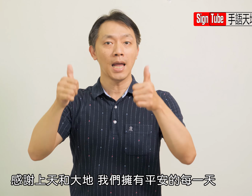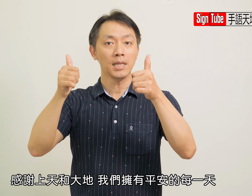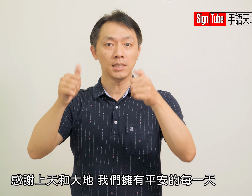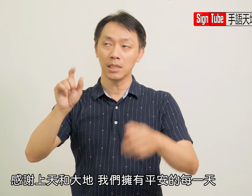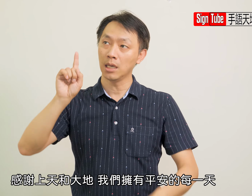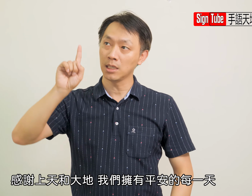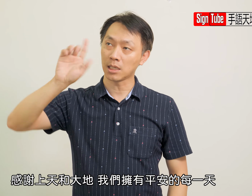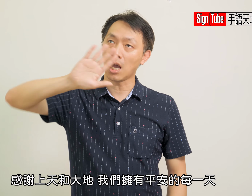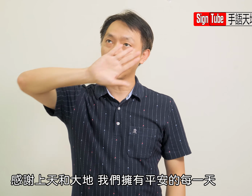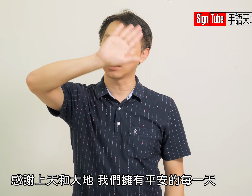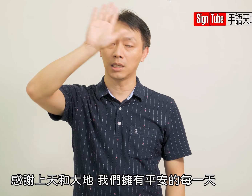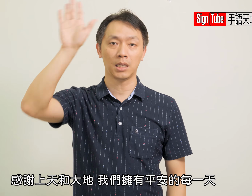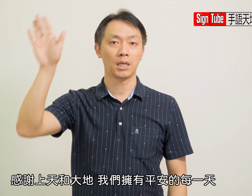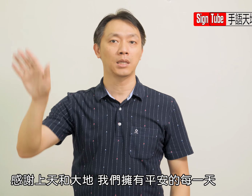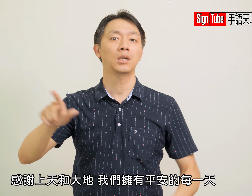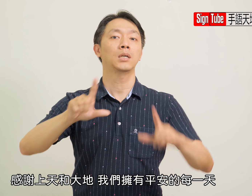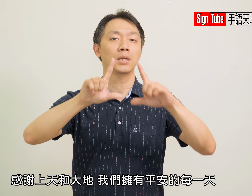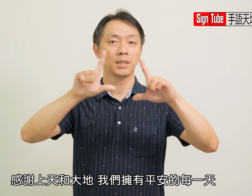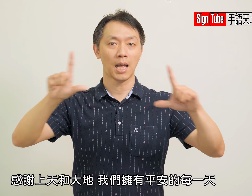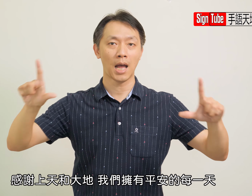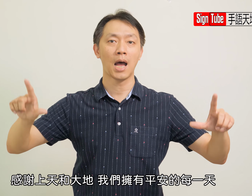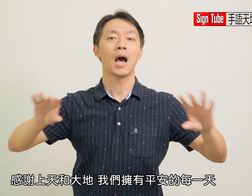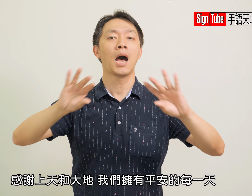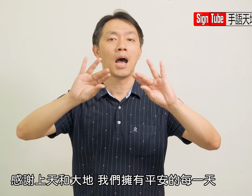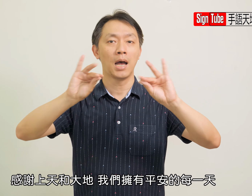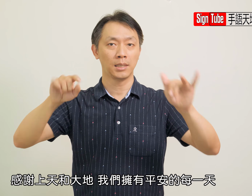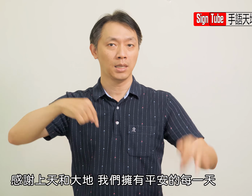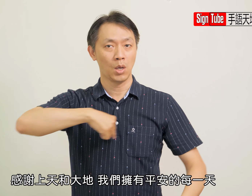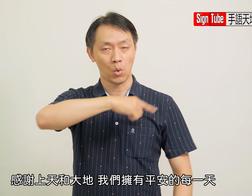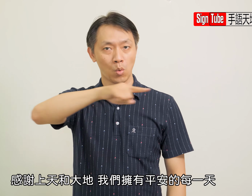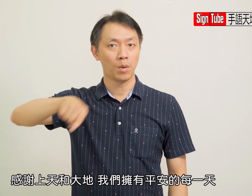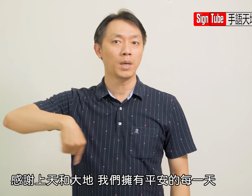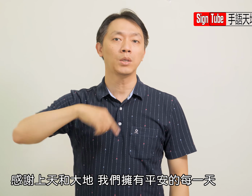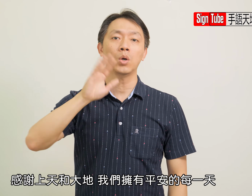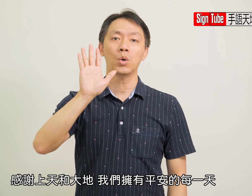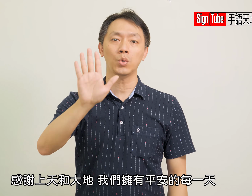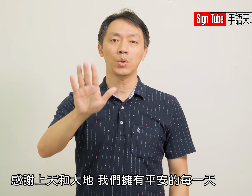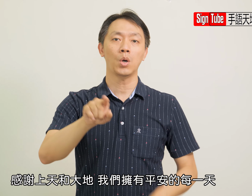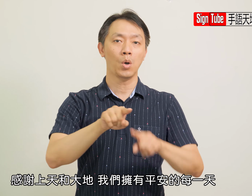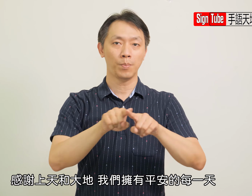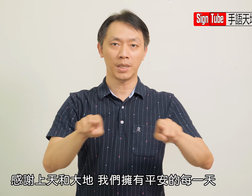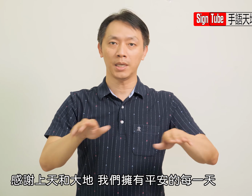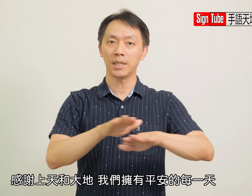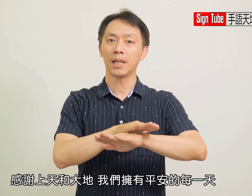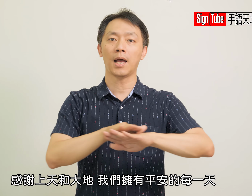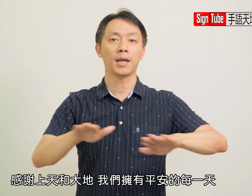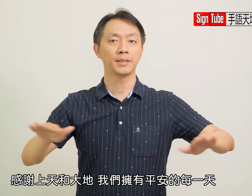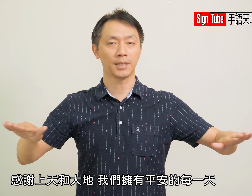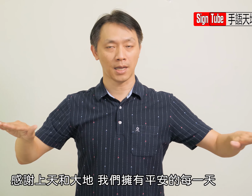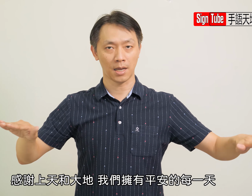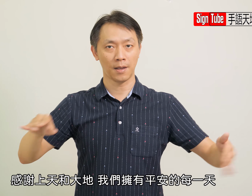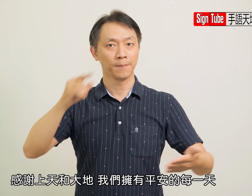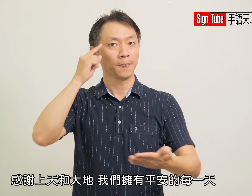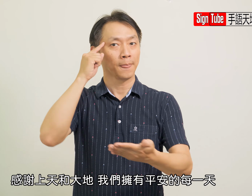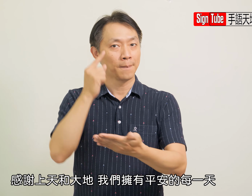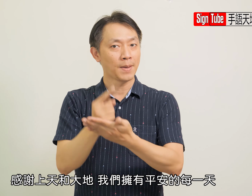感谢上天和大地，我们拥有平安的